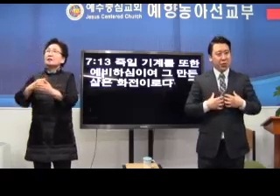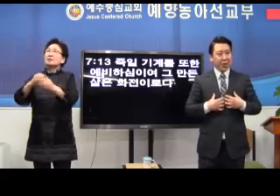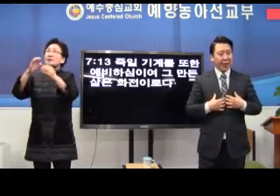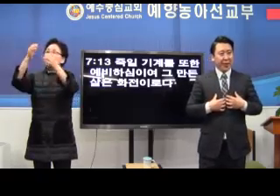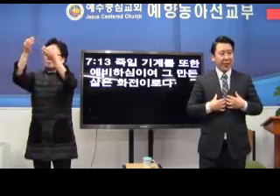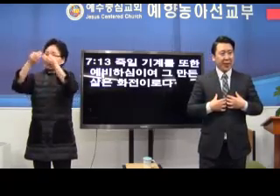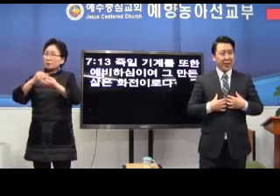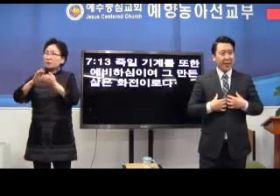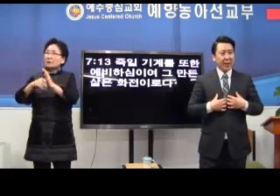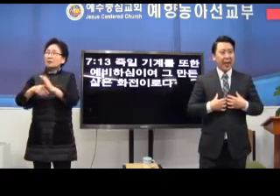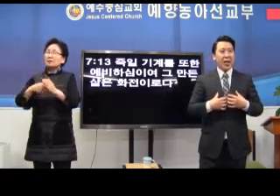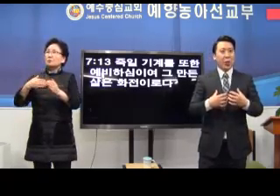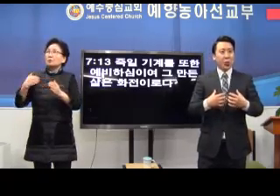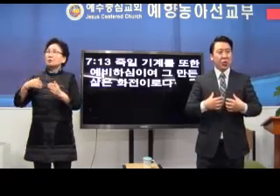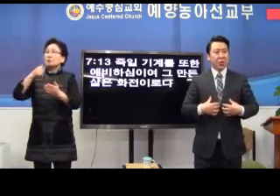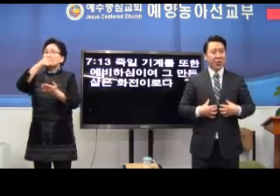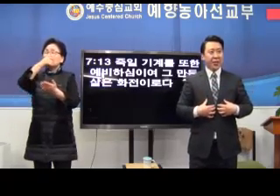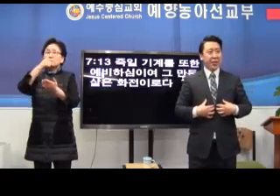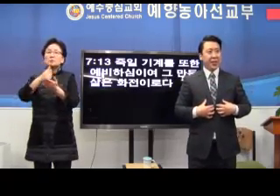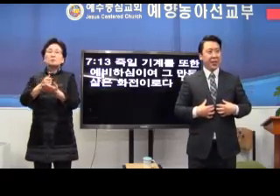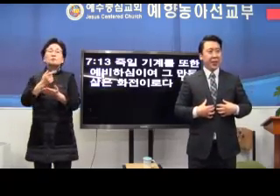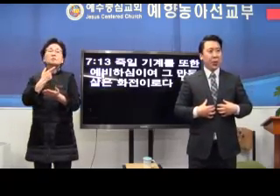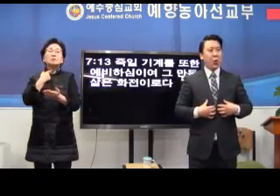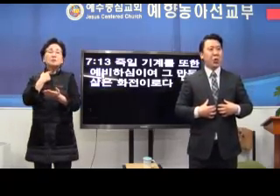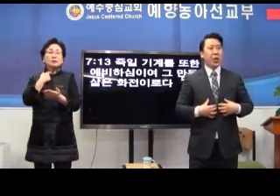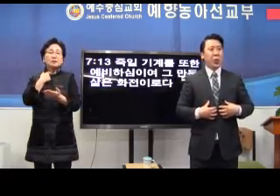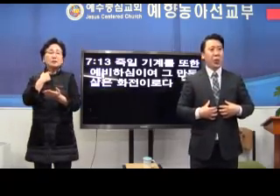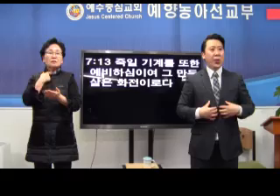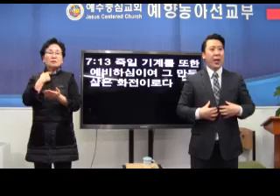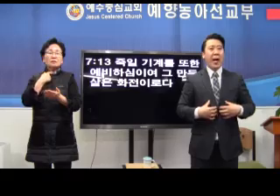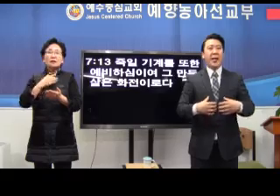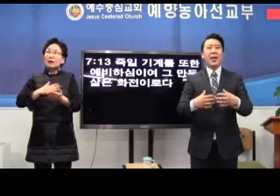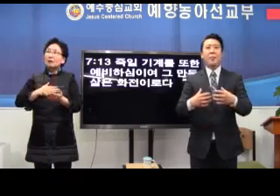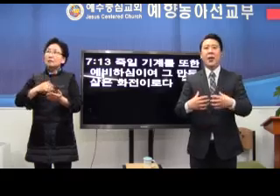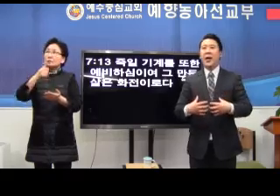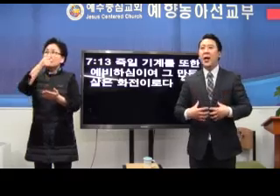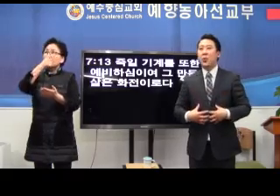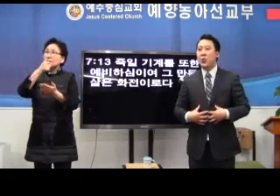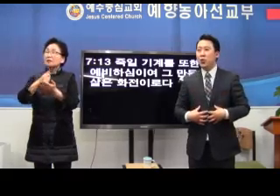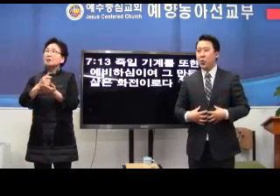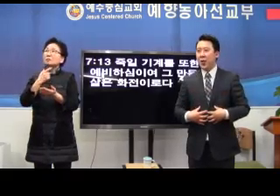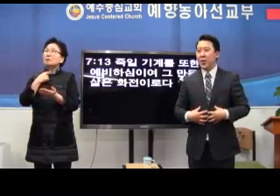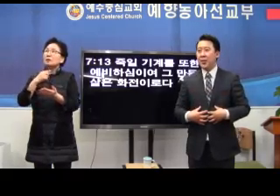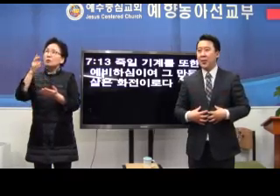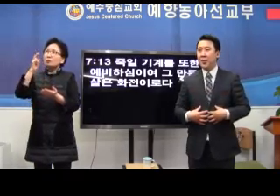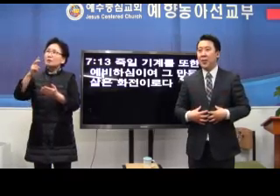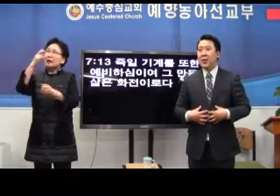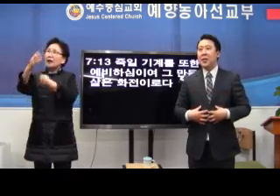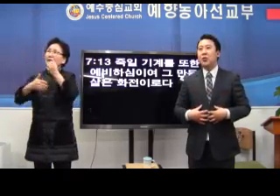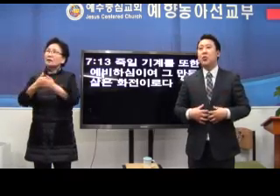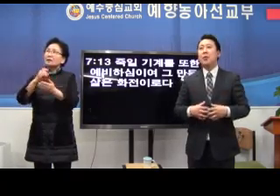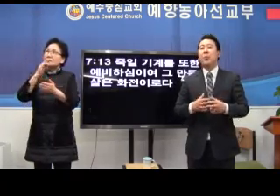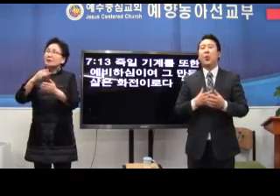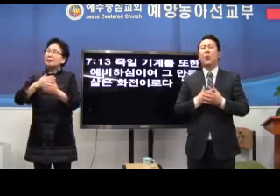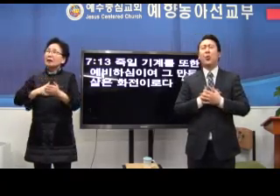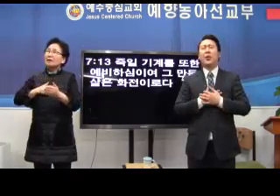죄, 알고도 지은 죄, 혹시라도 하나님만 알고 있는 죄, 예수님의 보혈로 오늘